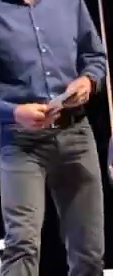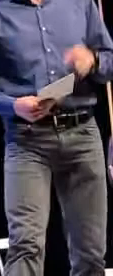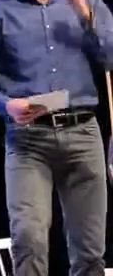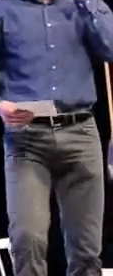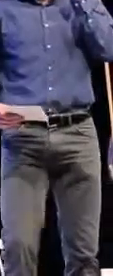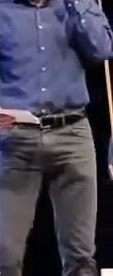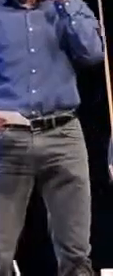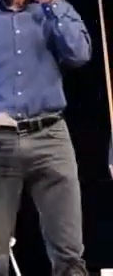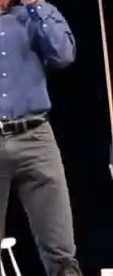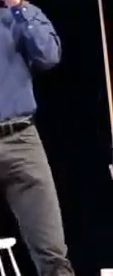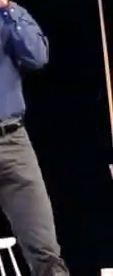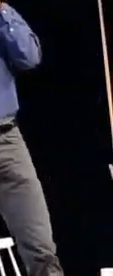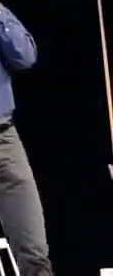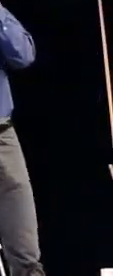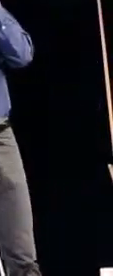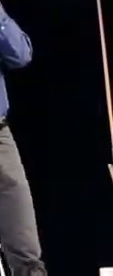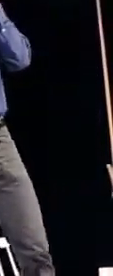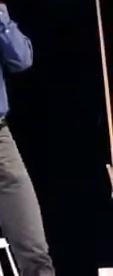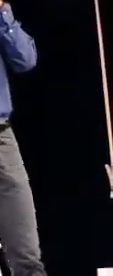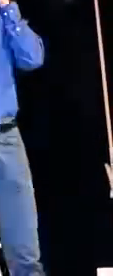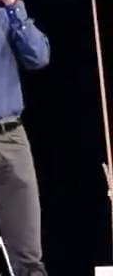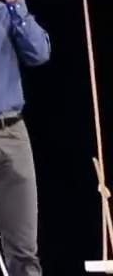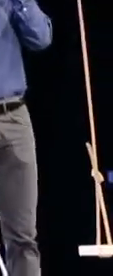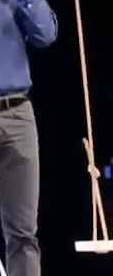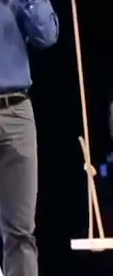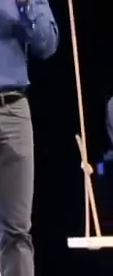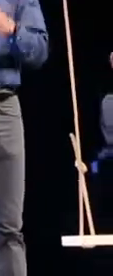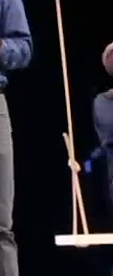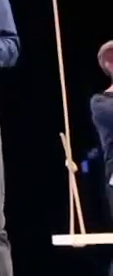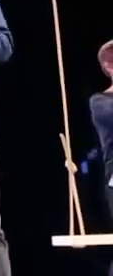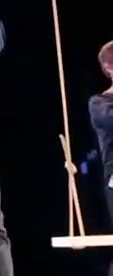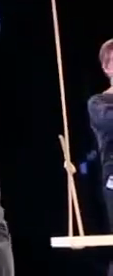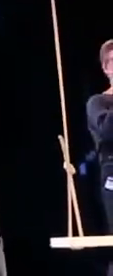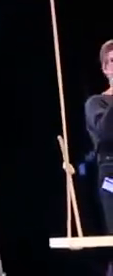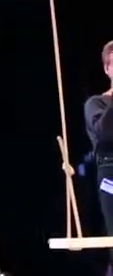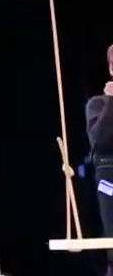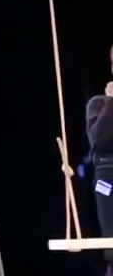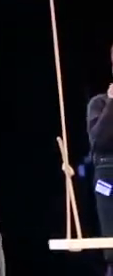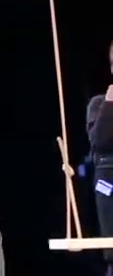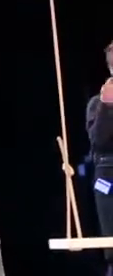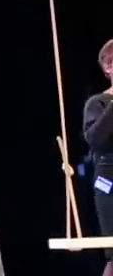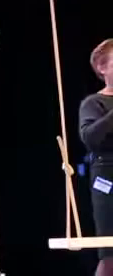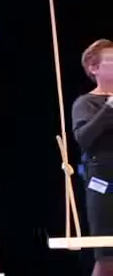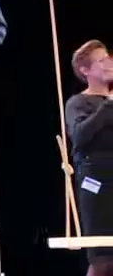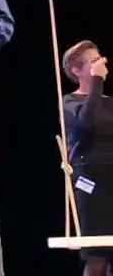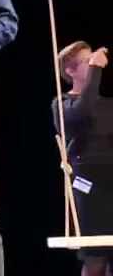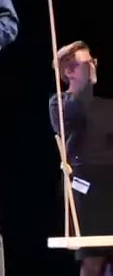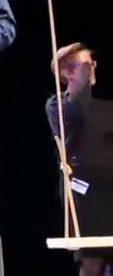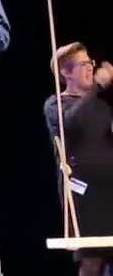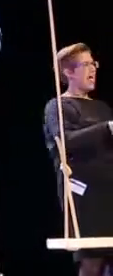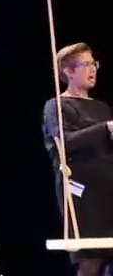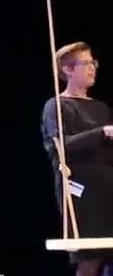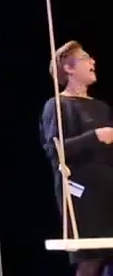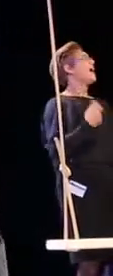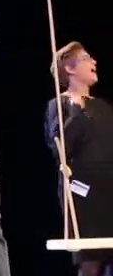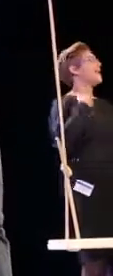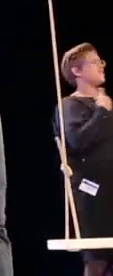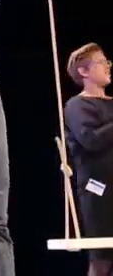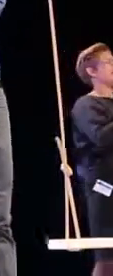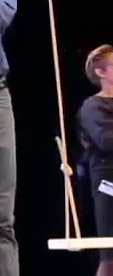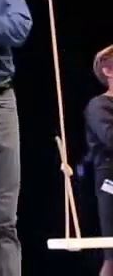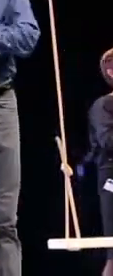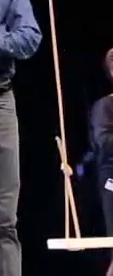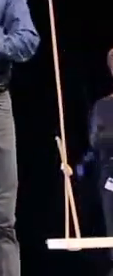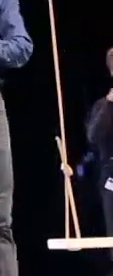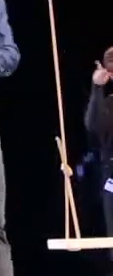Det enda glada jag är att jag har haft dig som elev. Det tycker jag är en otrolig styrka. Student heter på universitet. Ja, det heter kanske, men då är det. Min